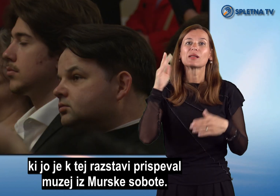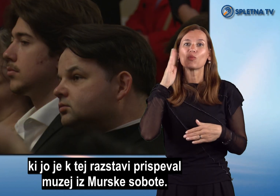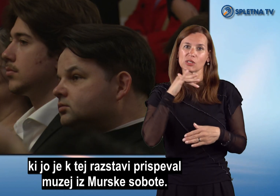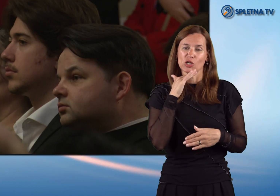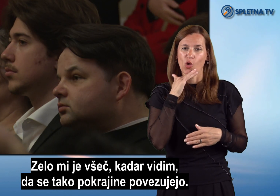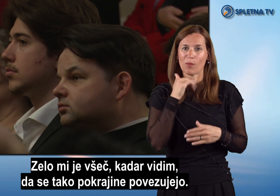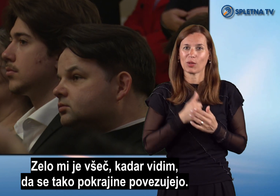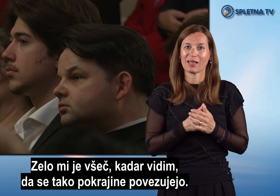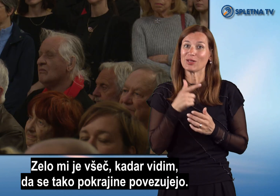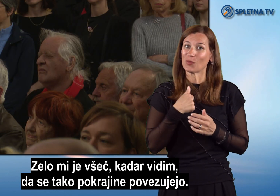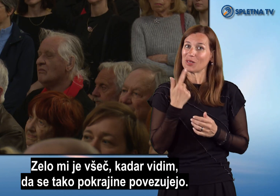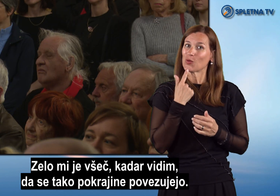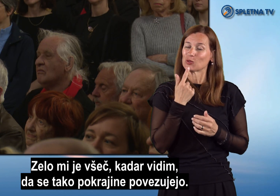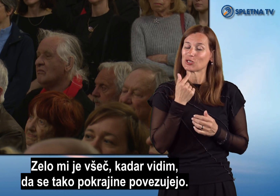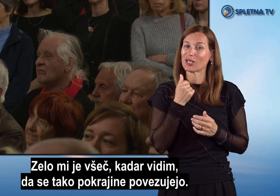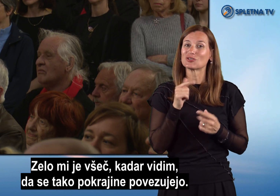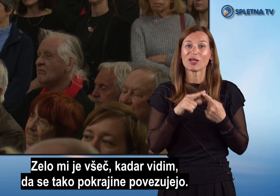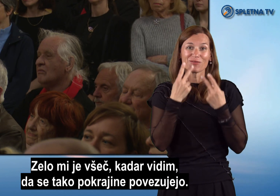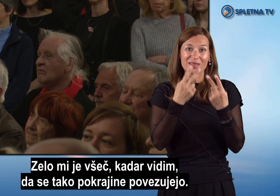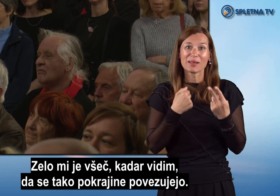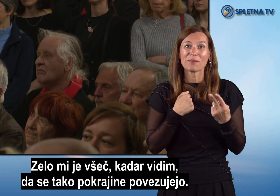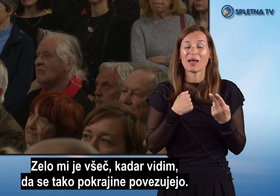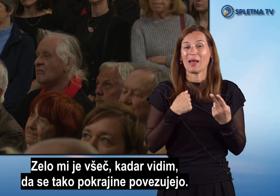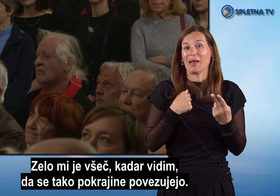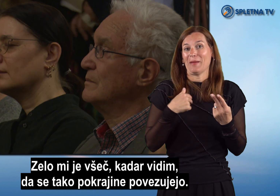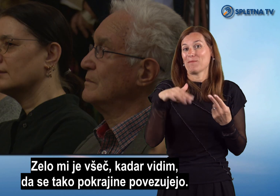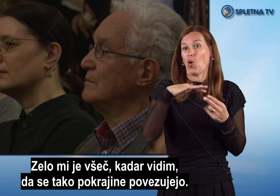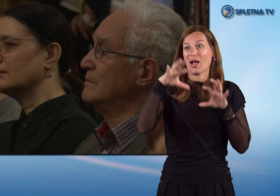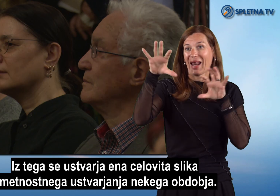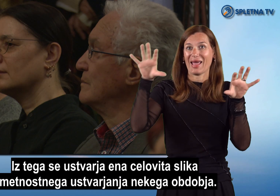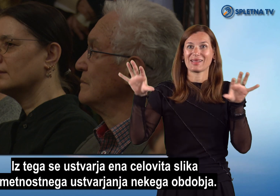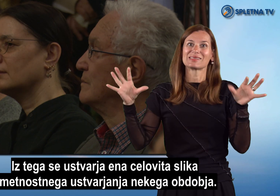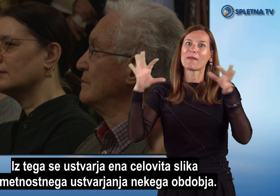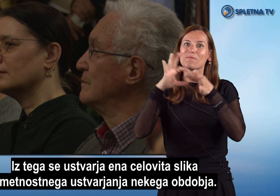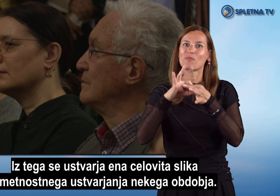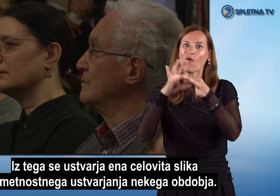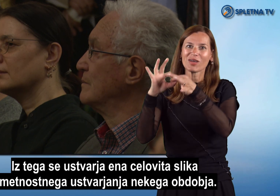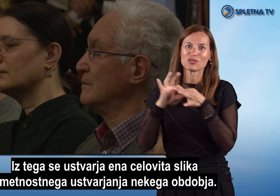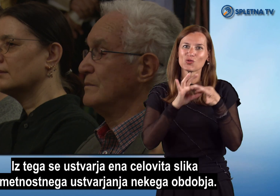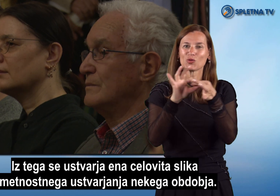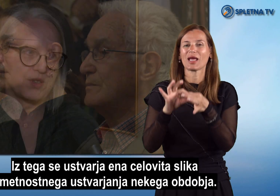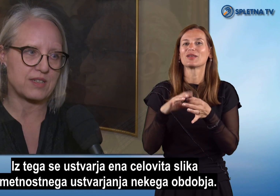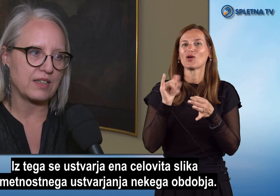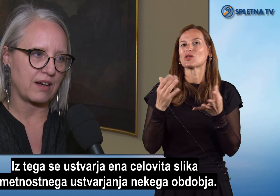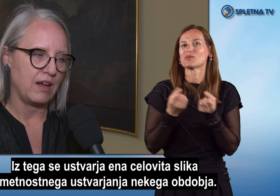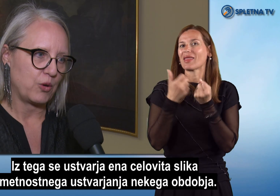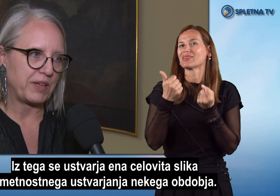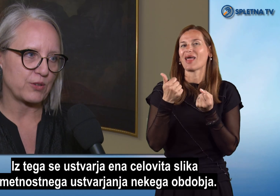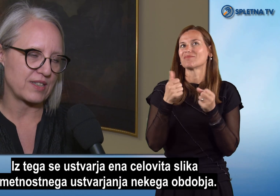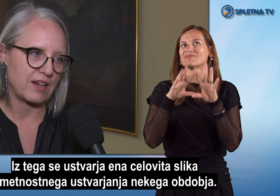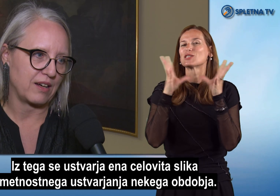Murske Sobote. To mi je všeč, kadar vidim, da se tako pokrajine povezujejo in iz tega se ustvarja ena celovita